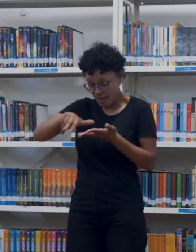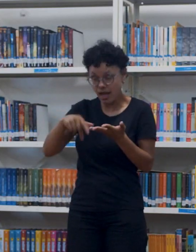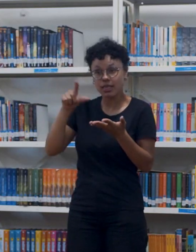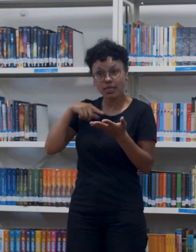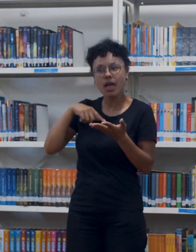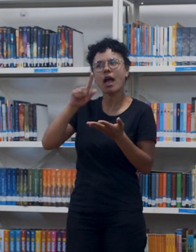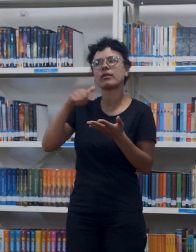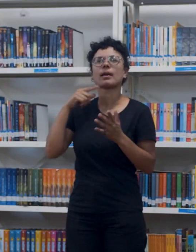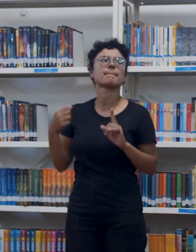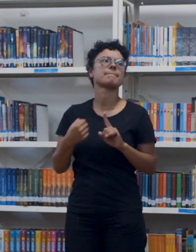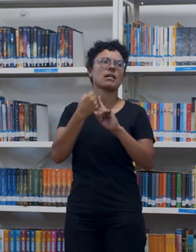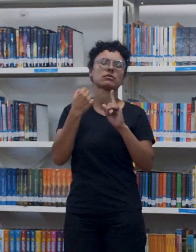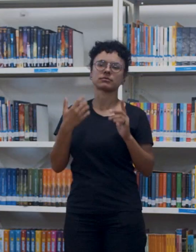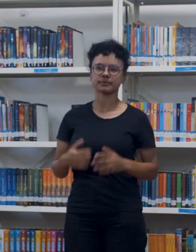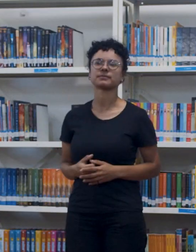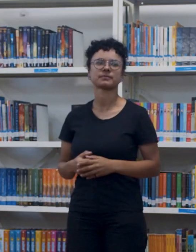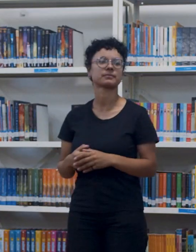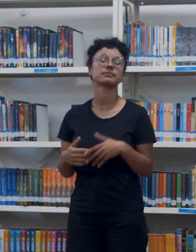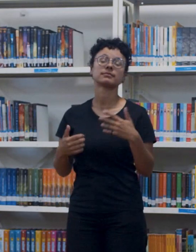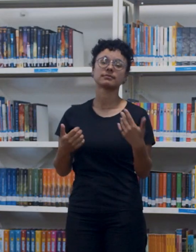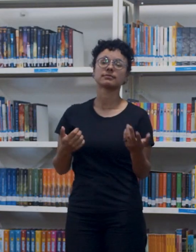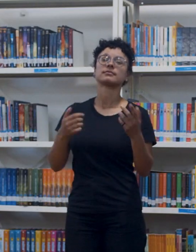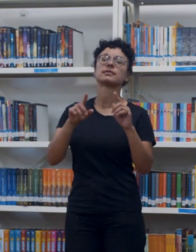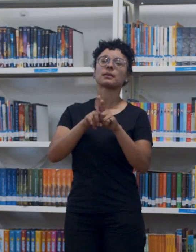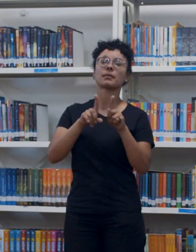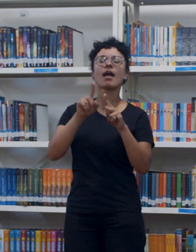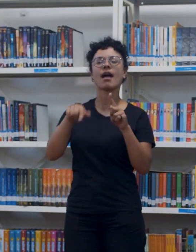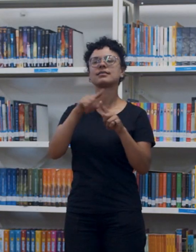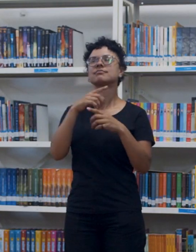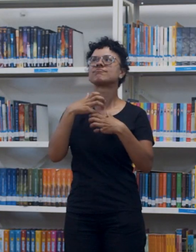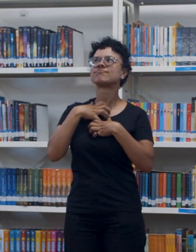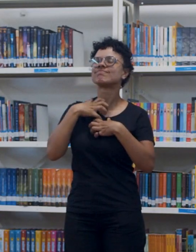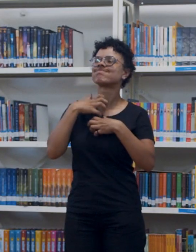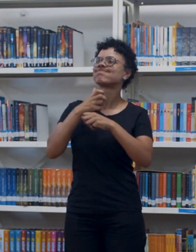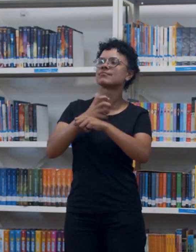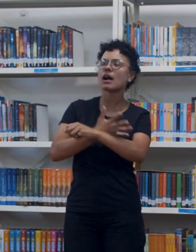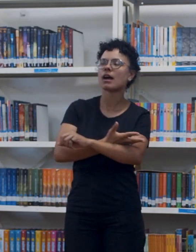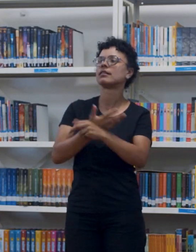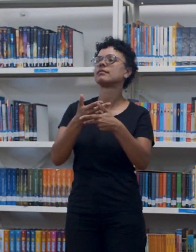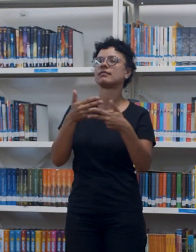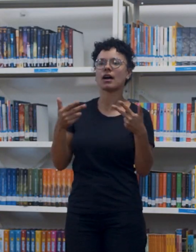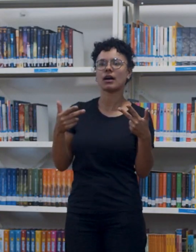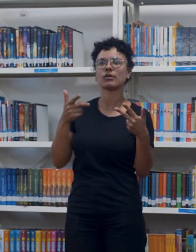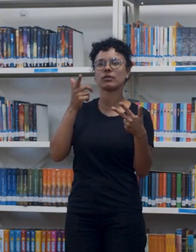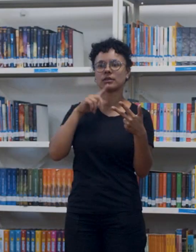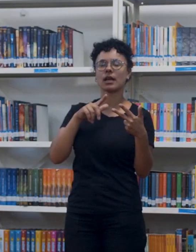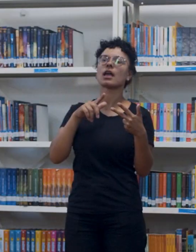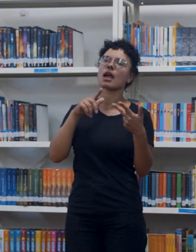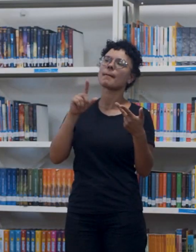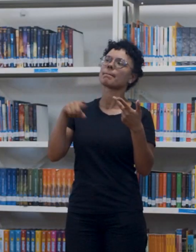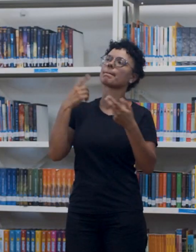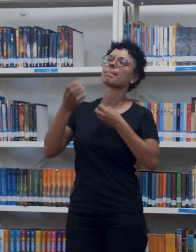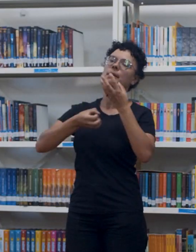vivo de qualquer maneira. E através dessa sensação, desse sentimento, é que a gente vai